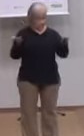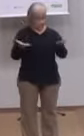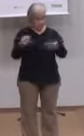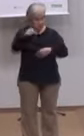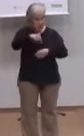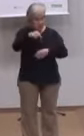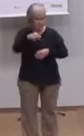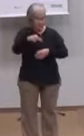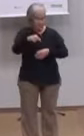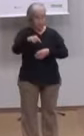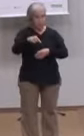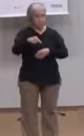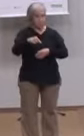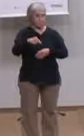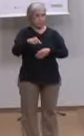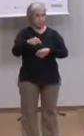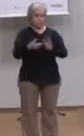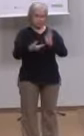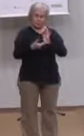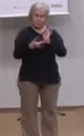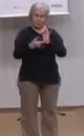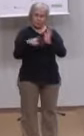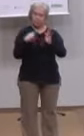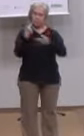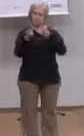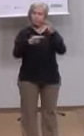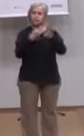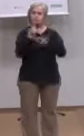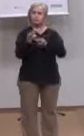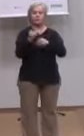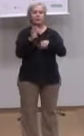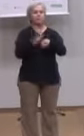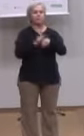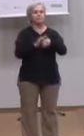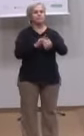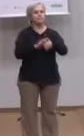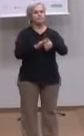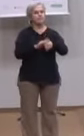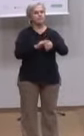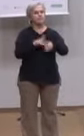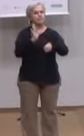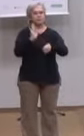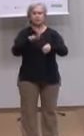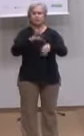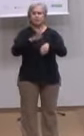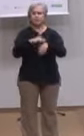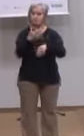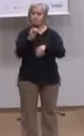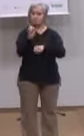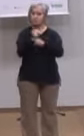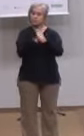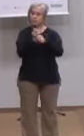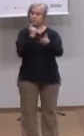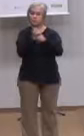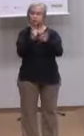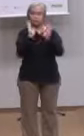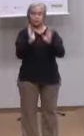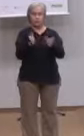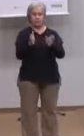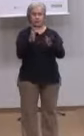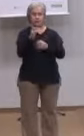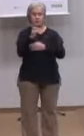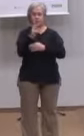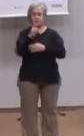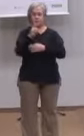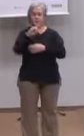aqui, numa casa emblemática como essa, estamos falando de uma doença que há mais de 100 anos foi descoberta e que o Dr. Charcot foi